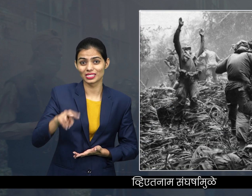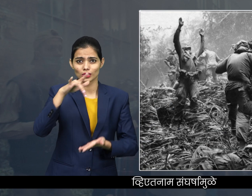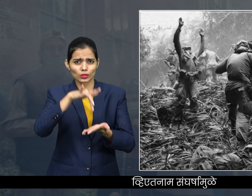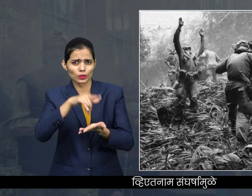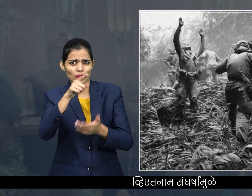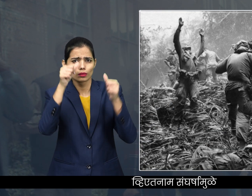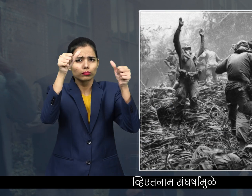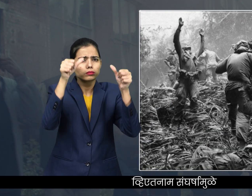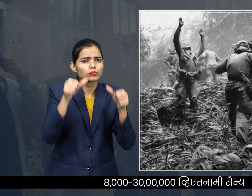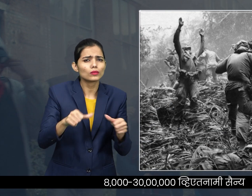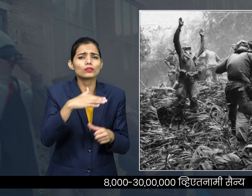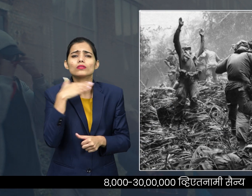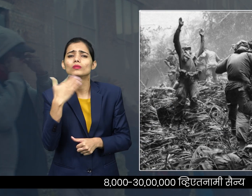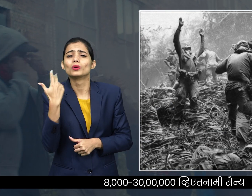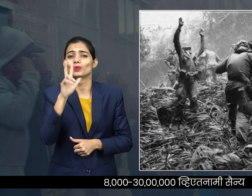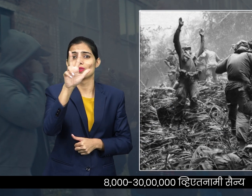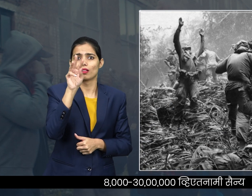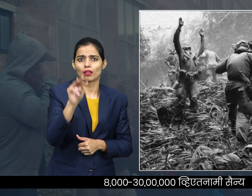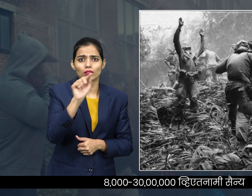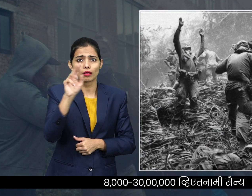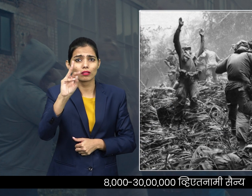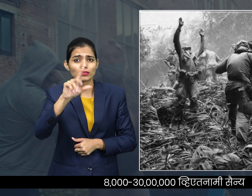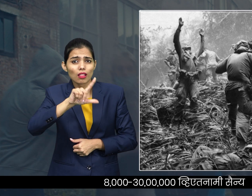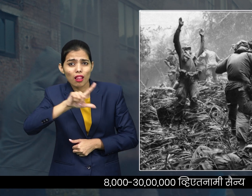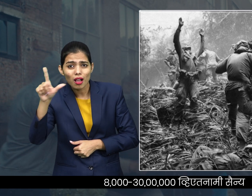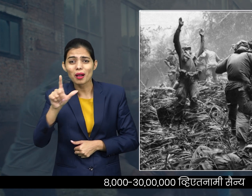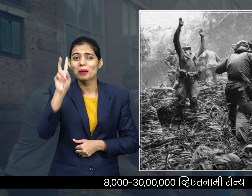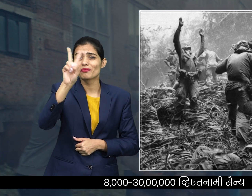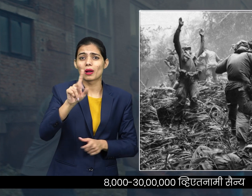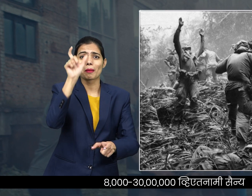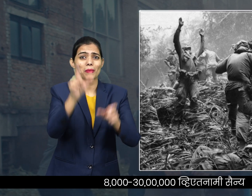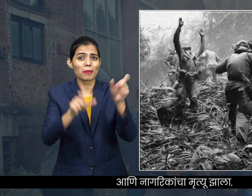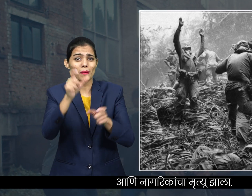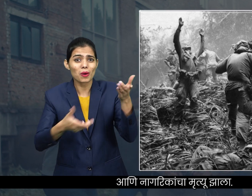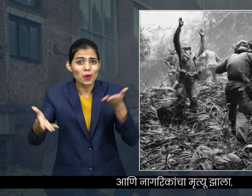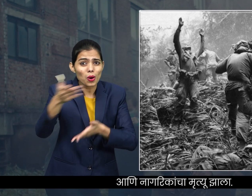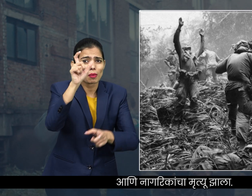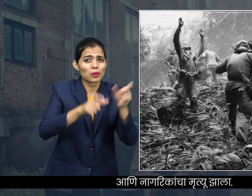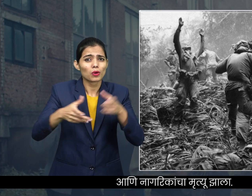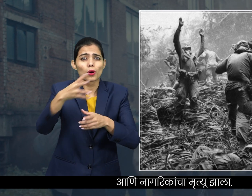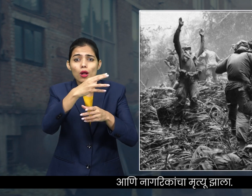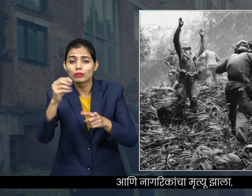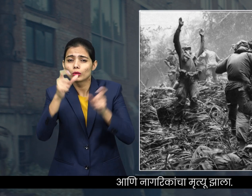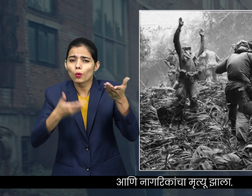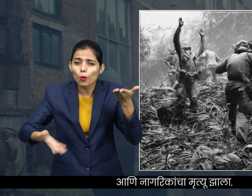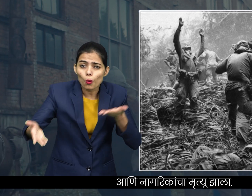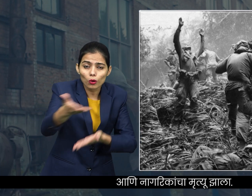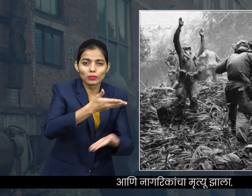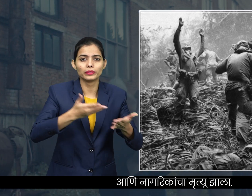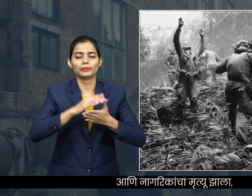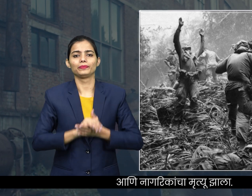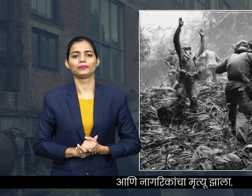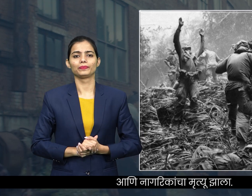व्हिएतनाम संघर्षामध्ये 8,000 ते 30 लाख व्हिएतनामी सैन्य आणि नागरिकांचा मृत्यू झाला.